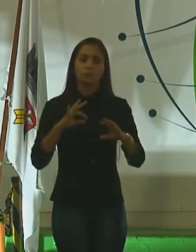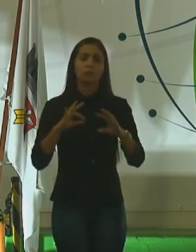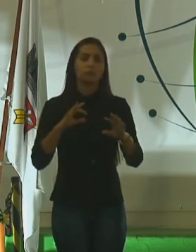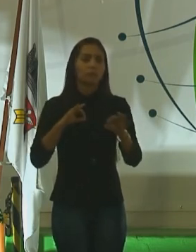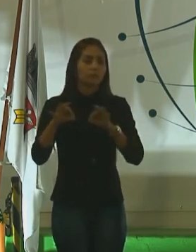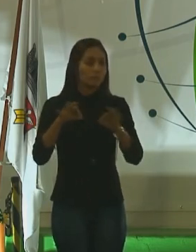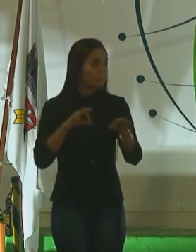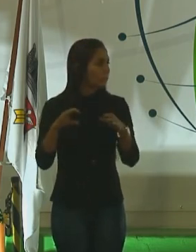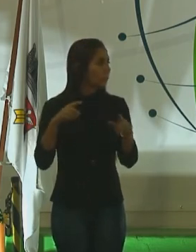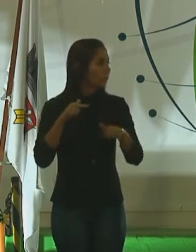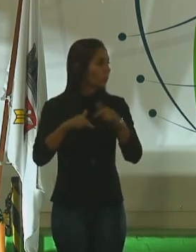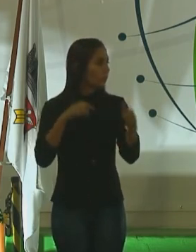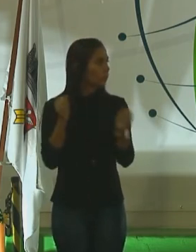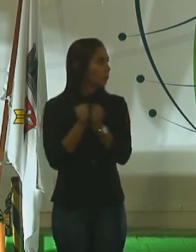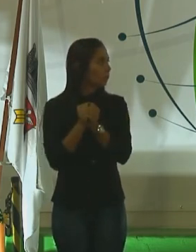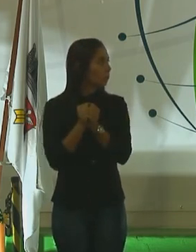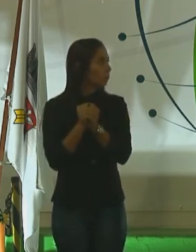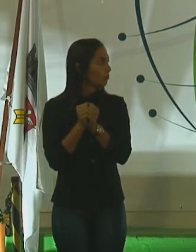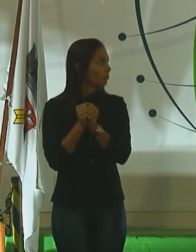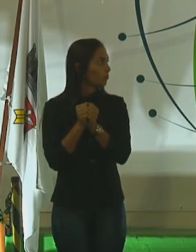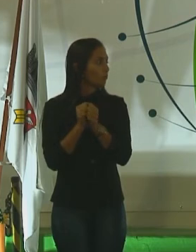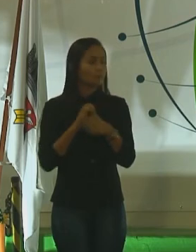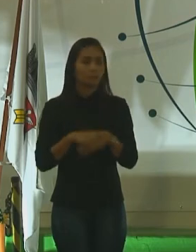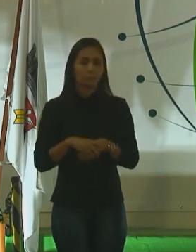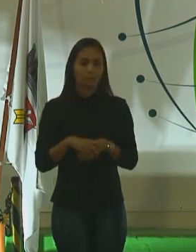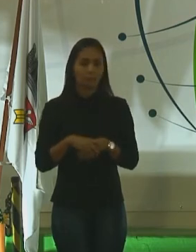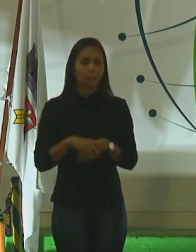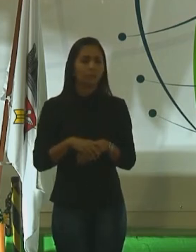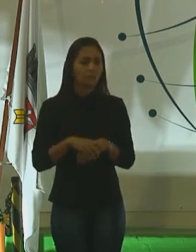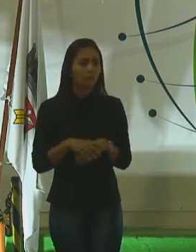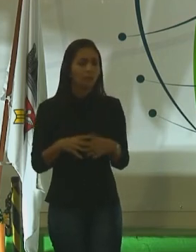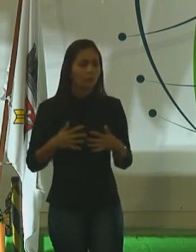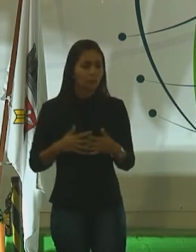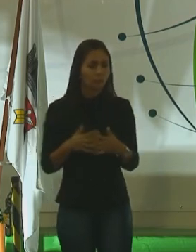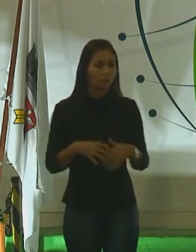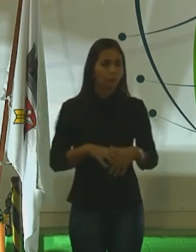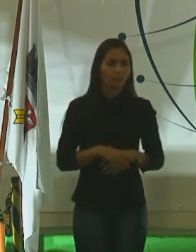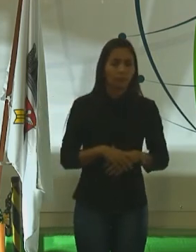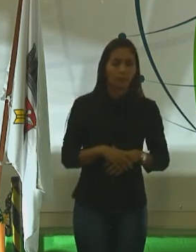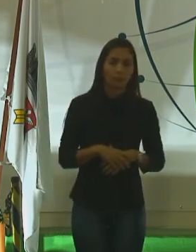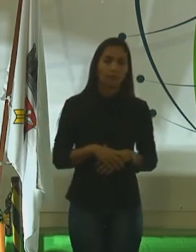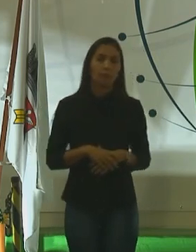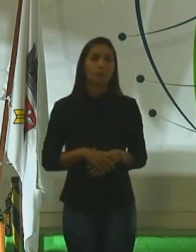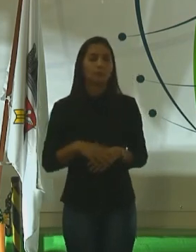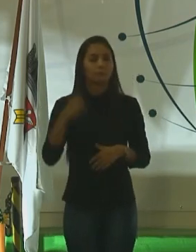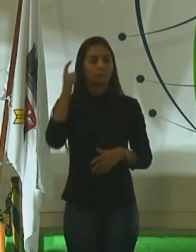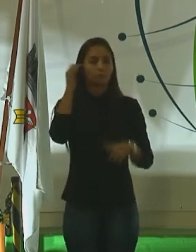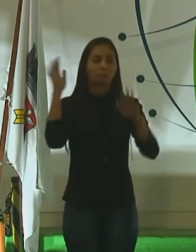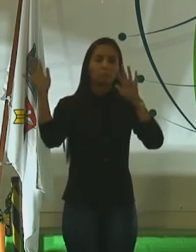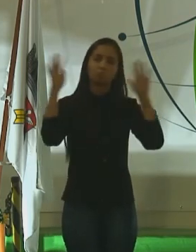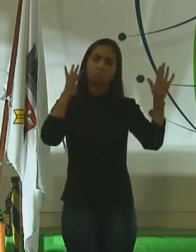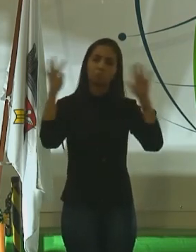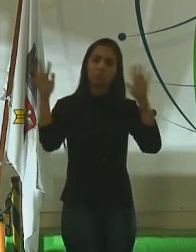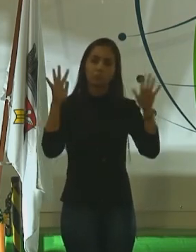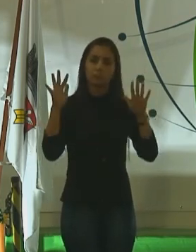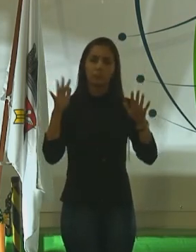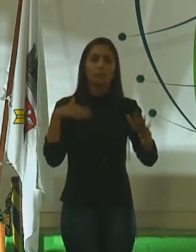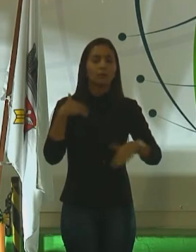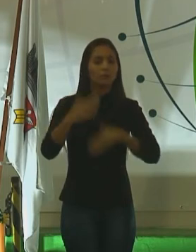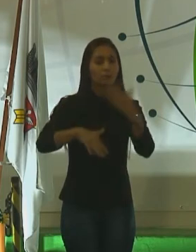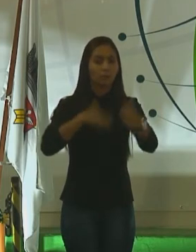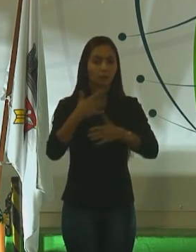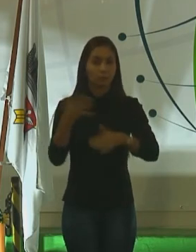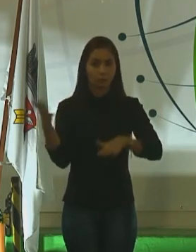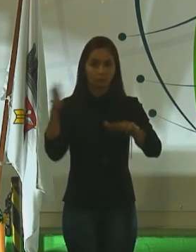e atitudinal. Pode passar. Então, a gente pensa nesse processo de inclusão escolar, né,